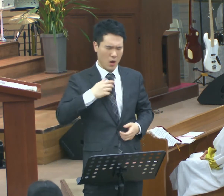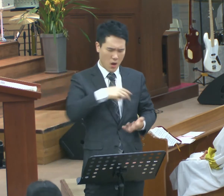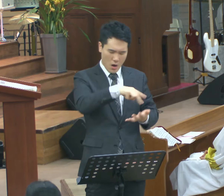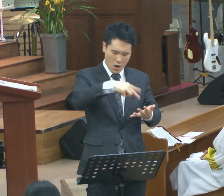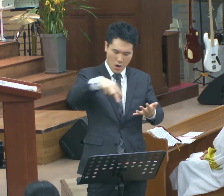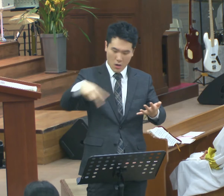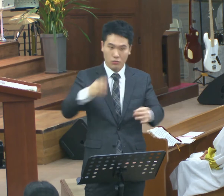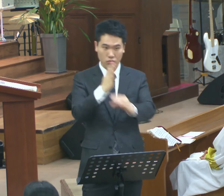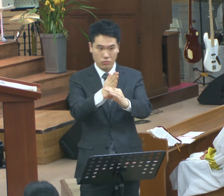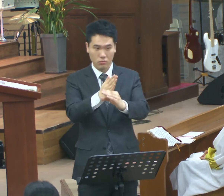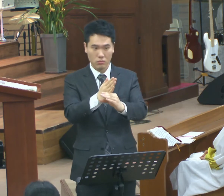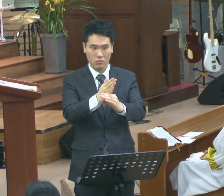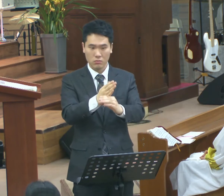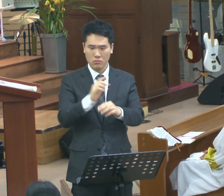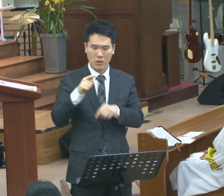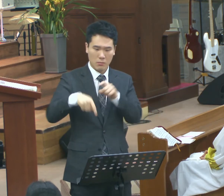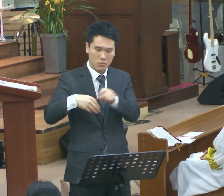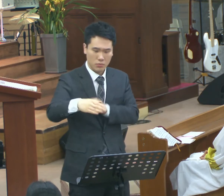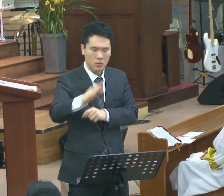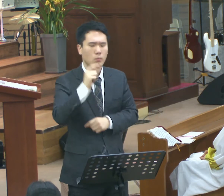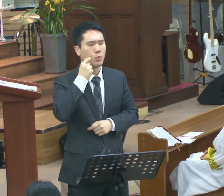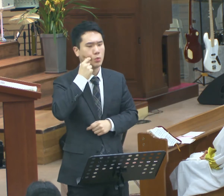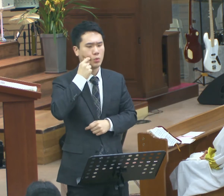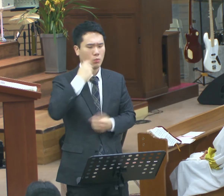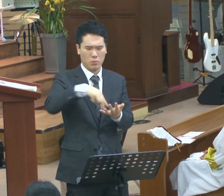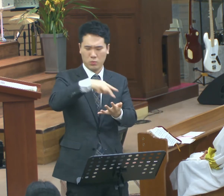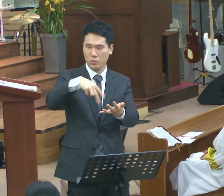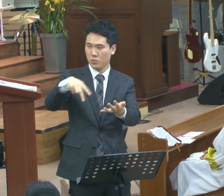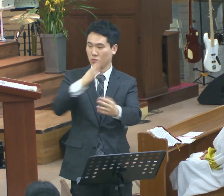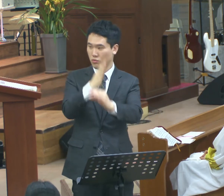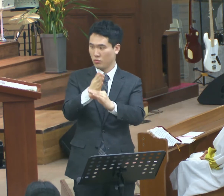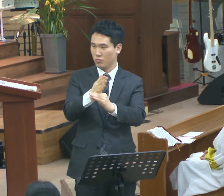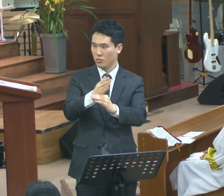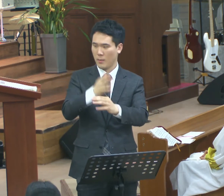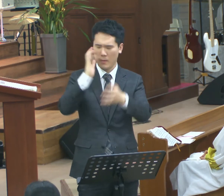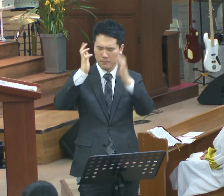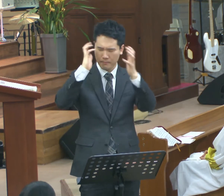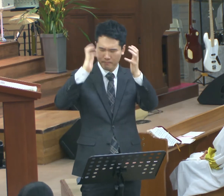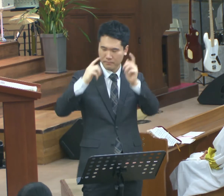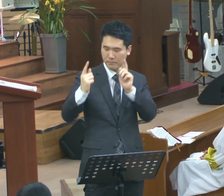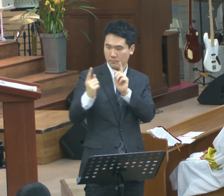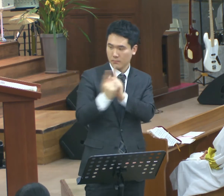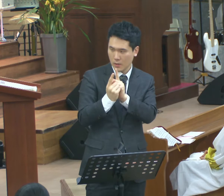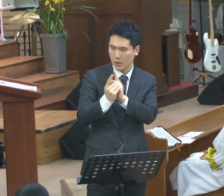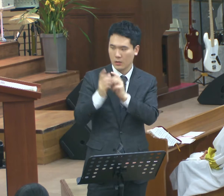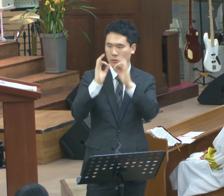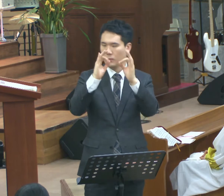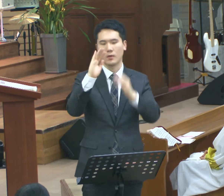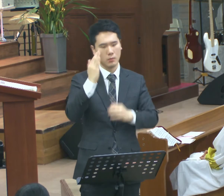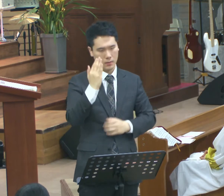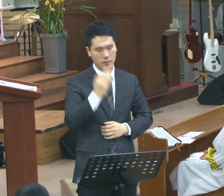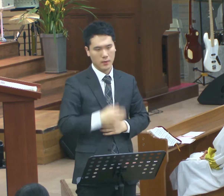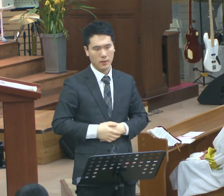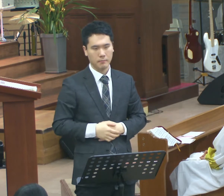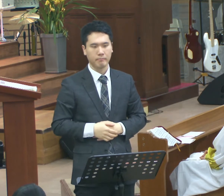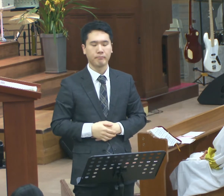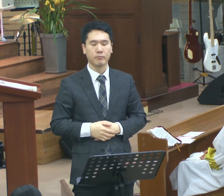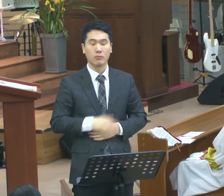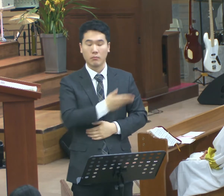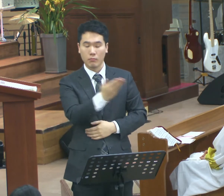때문에 고통하고 있는 거예요. 엄청난 어려움을 제자들이 당하고 있는 것을 보게 됩니다. 여러분,